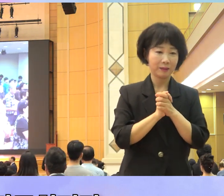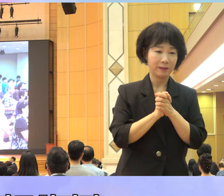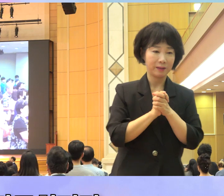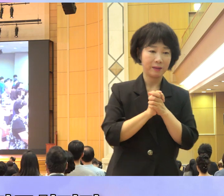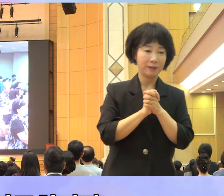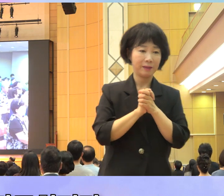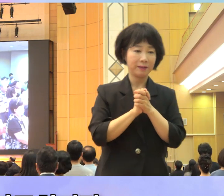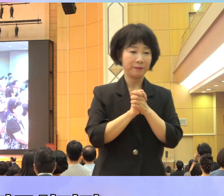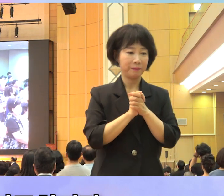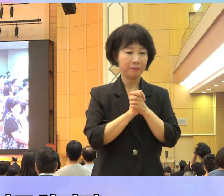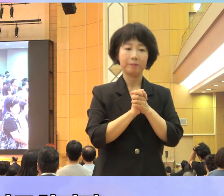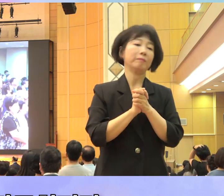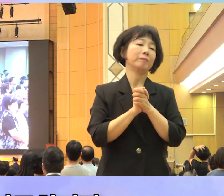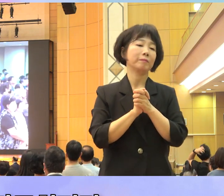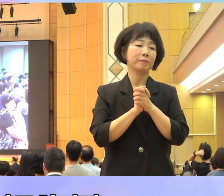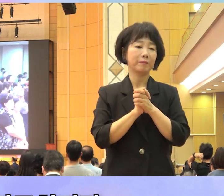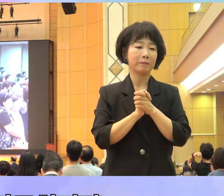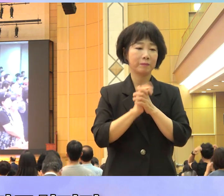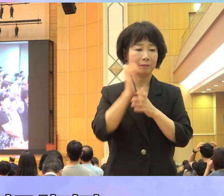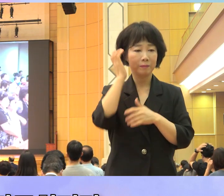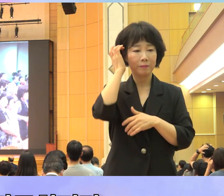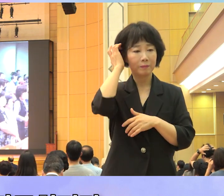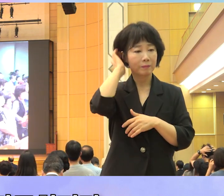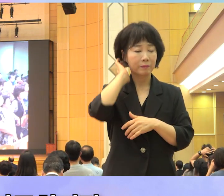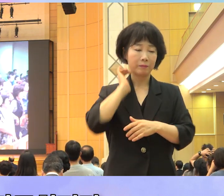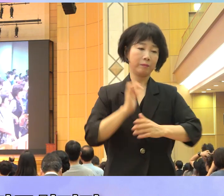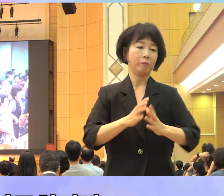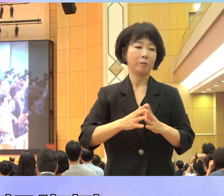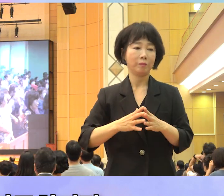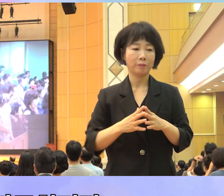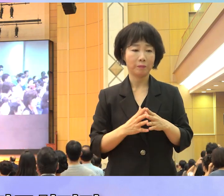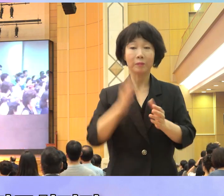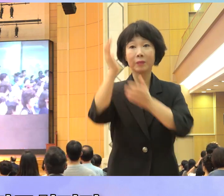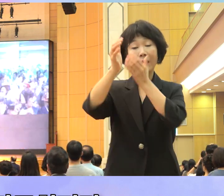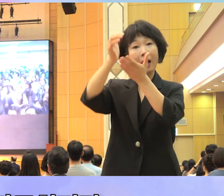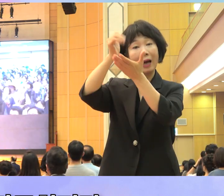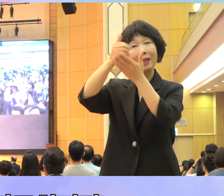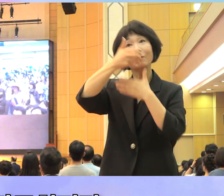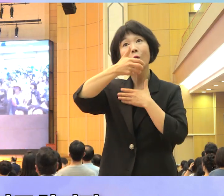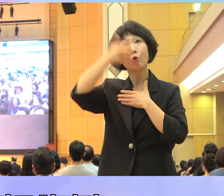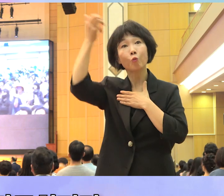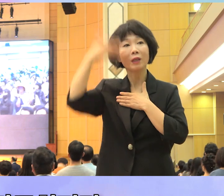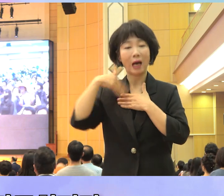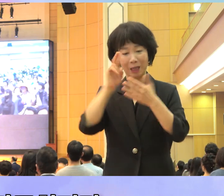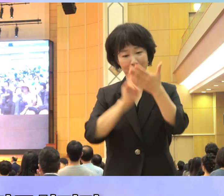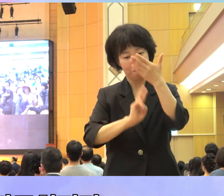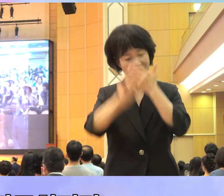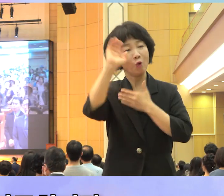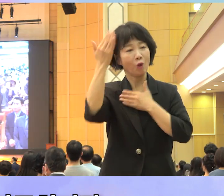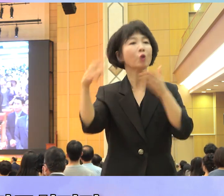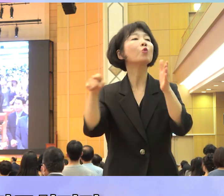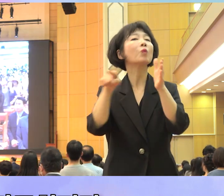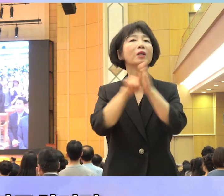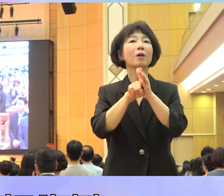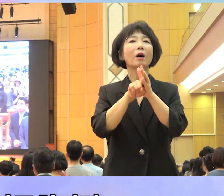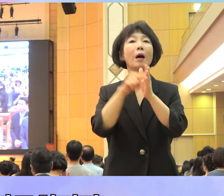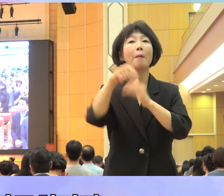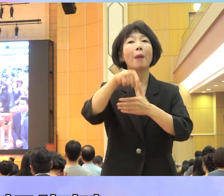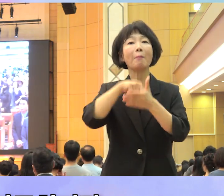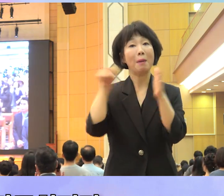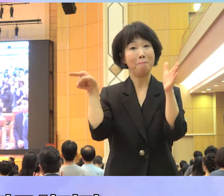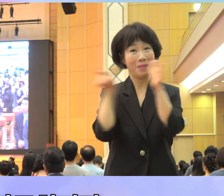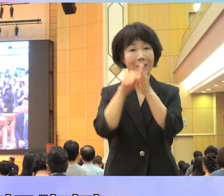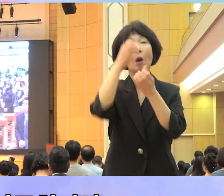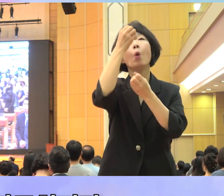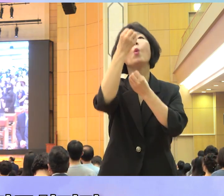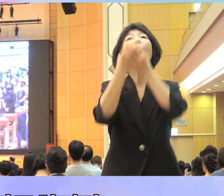오늘부터 제가 말씀드렸죠. 우리 원하고 바라고 기도합니다. 이 후렴구를 하나님의 꿈이 나의 비전이 되고 우리가 다 같이 주님 앞에 고백하는